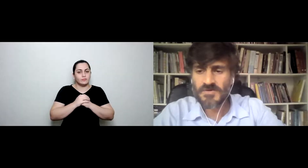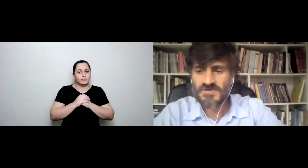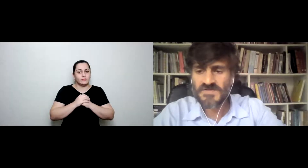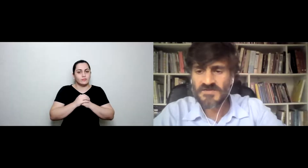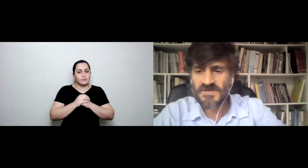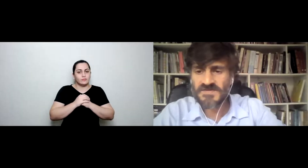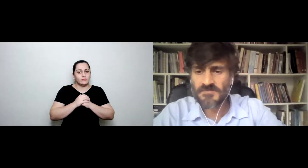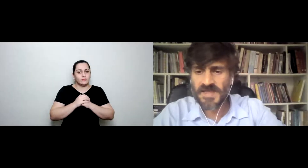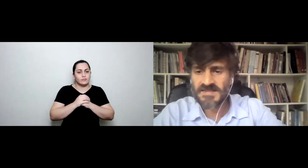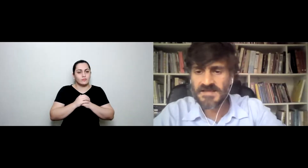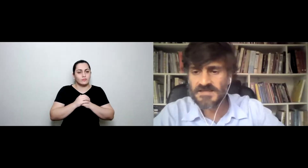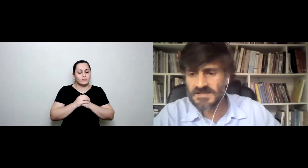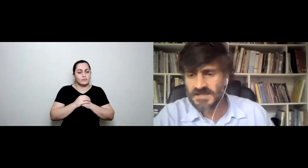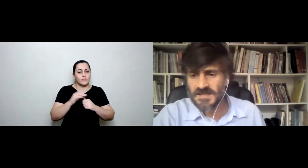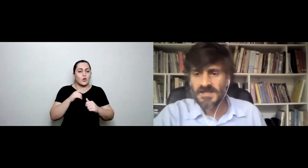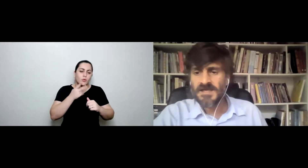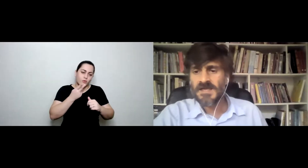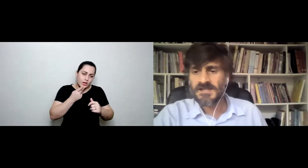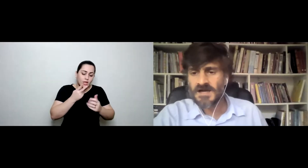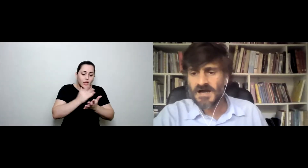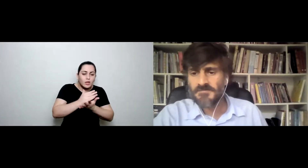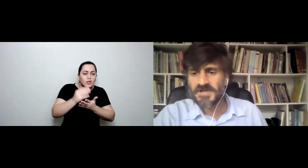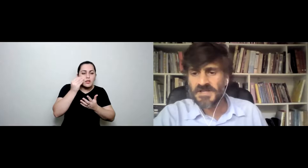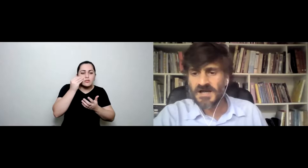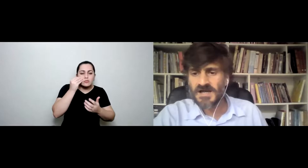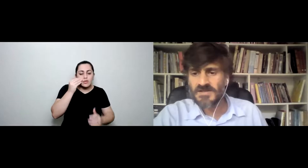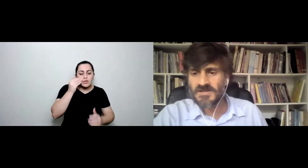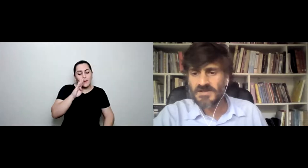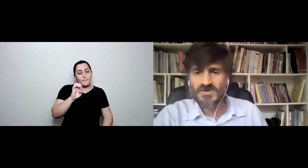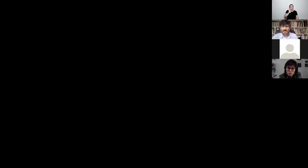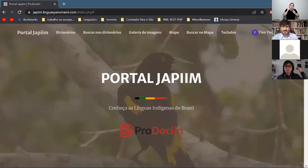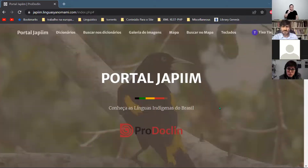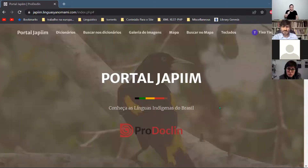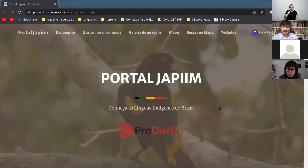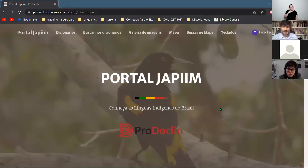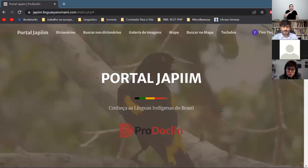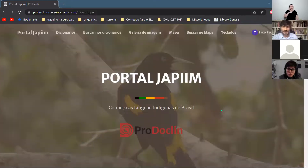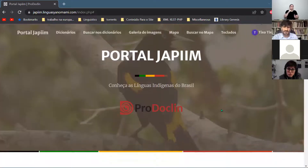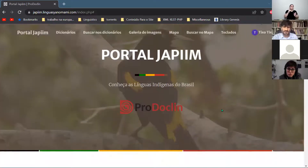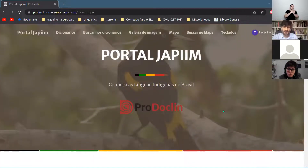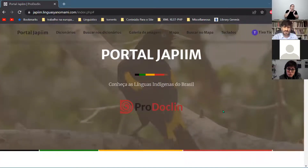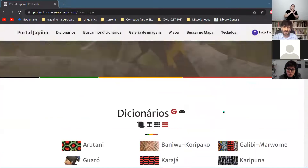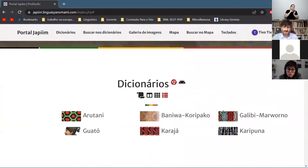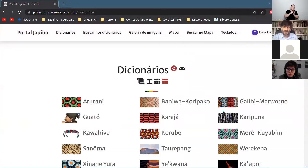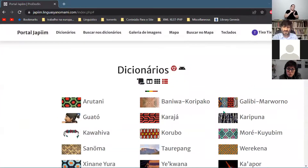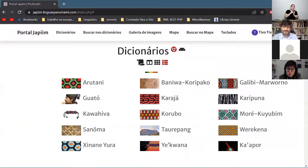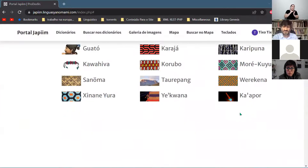Ela está, como eu disse, está em versão beta ainda, né? Ela abriga dicionários,